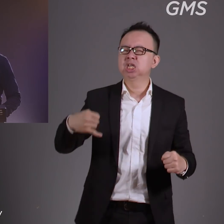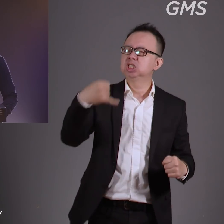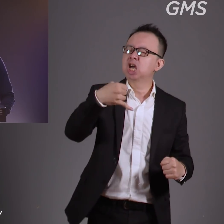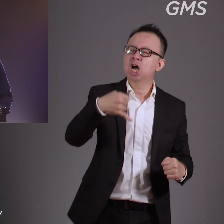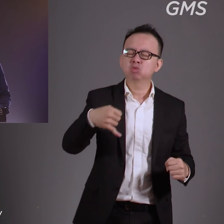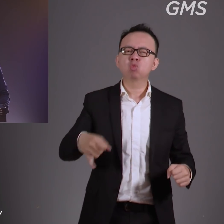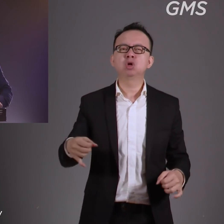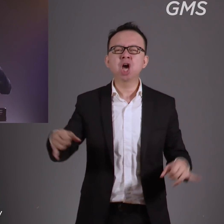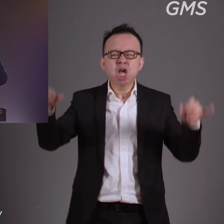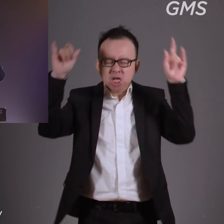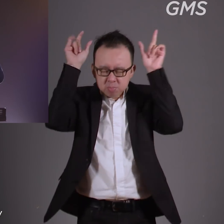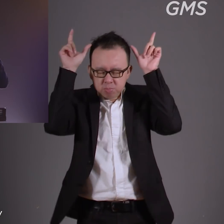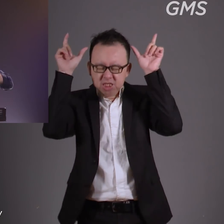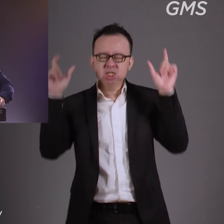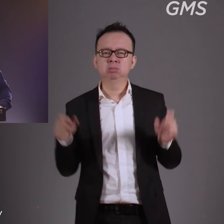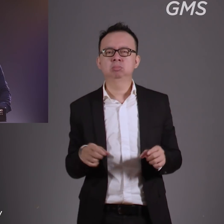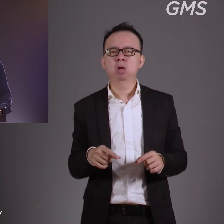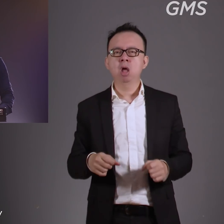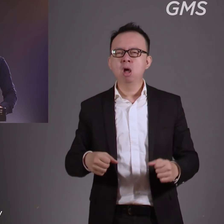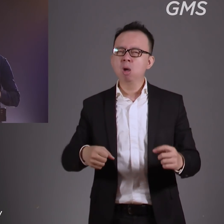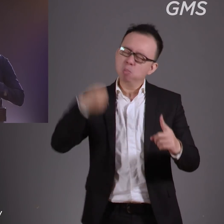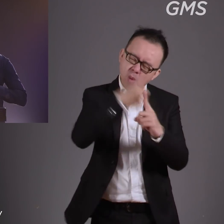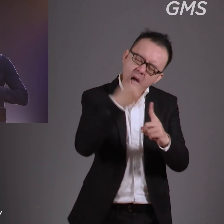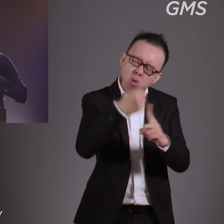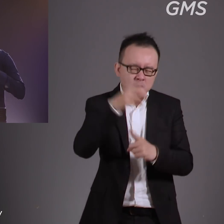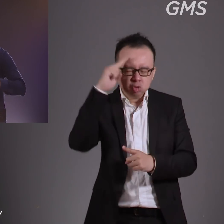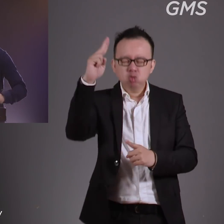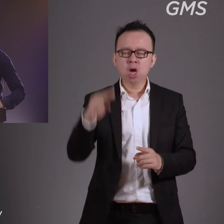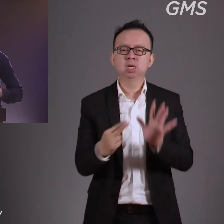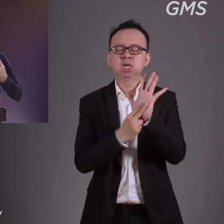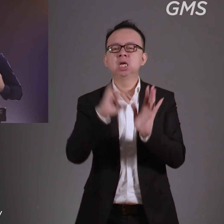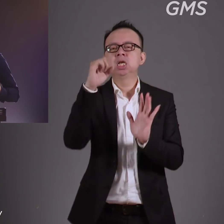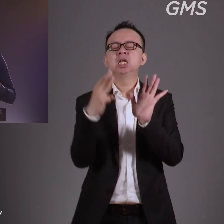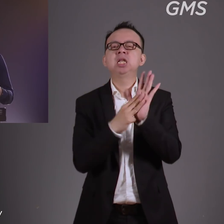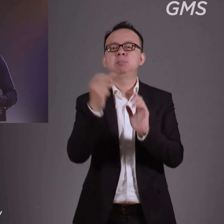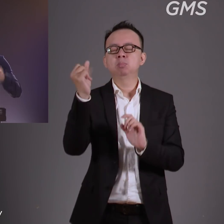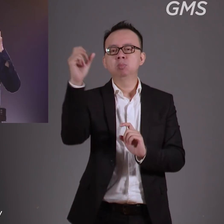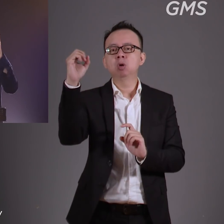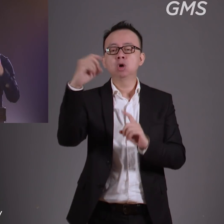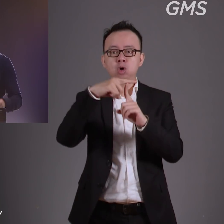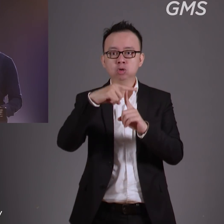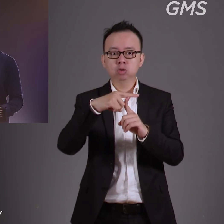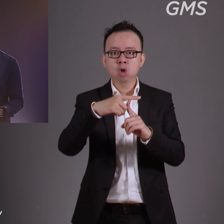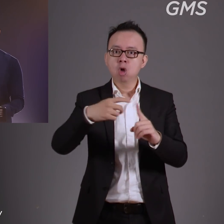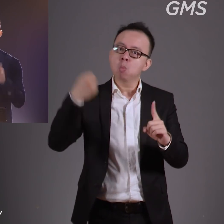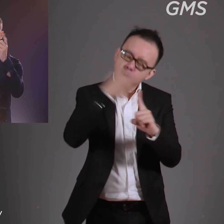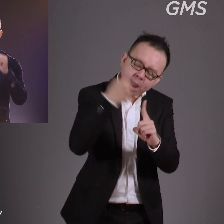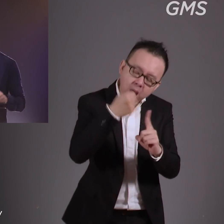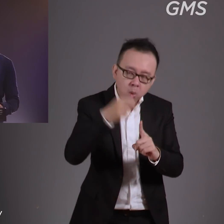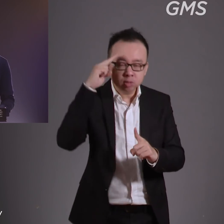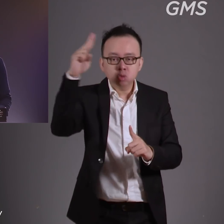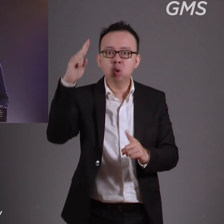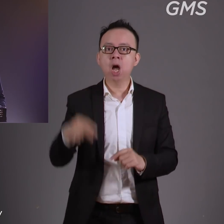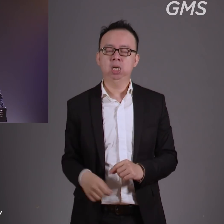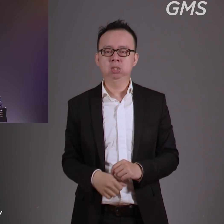melawan. Melawan yang maha kuasa. Nimrod memegahkan dirinya, menyebut dirinya seperti Tuhan. Sejak hari itu muncullah